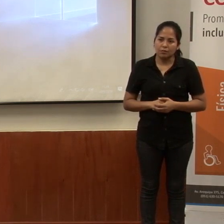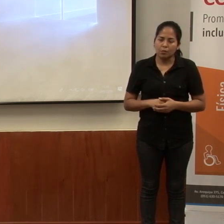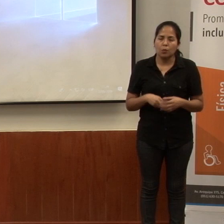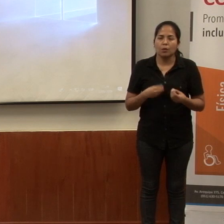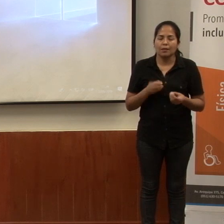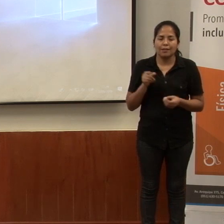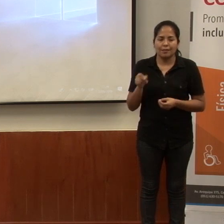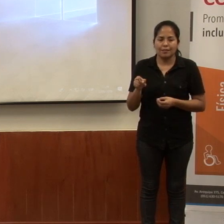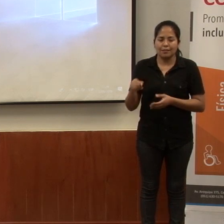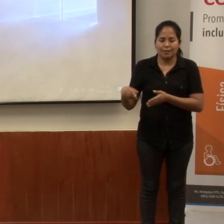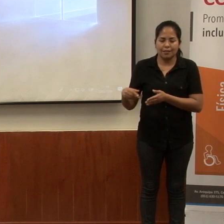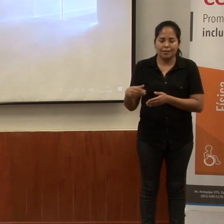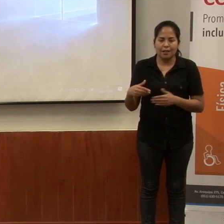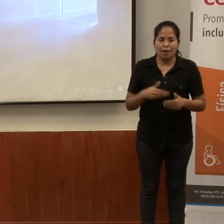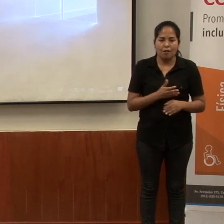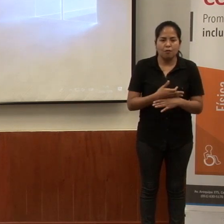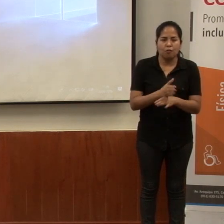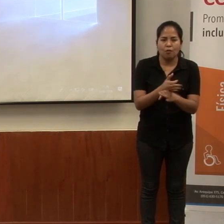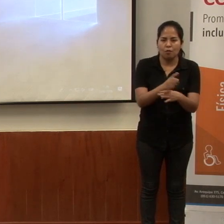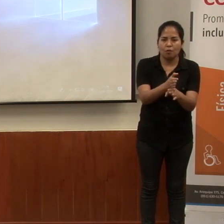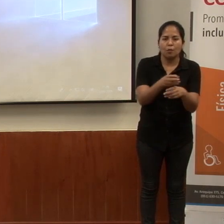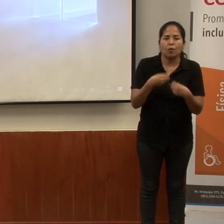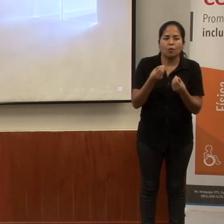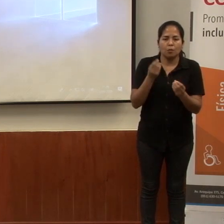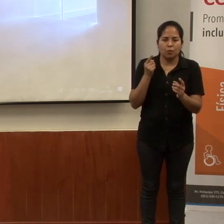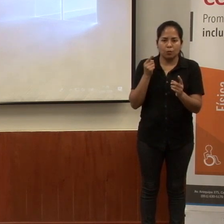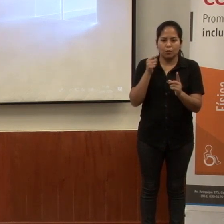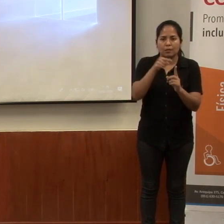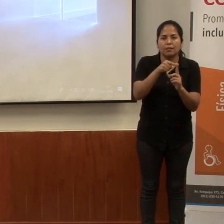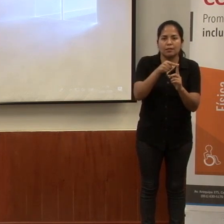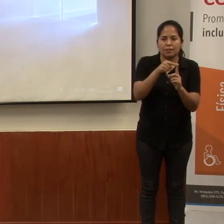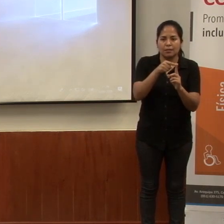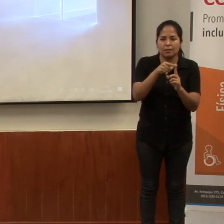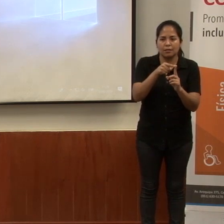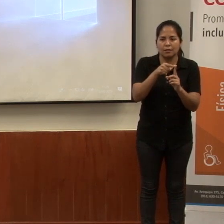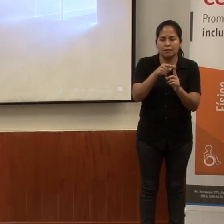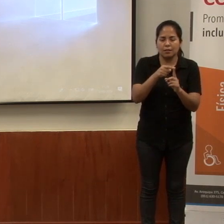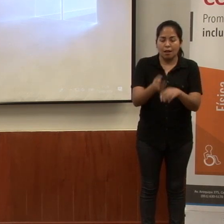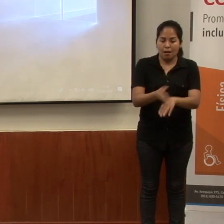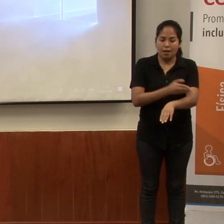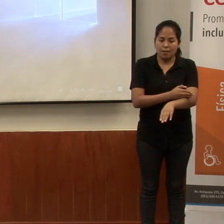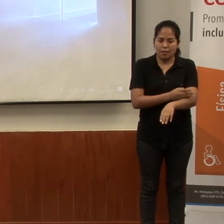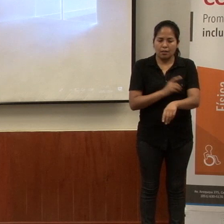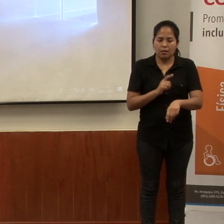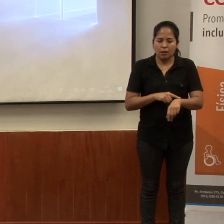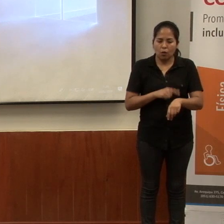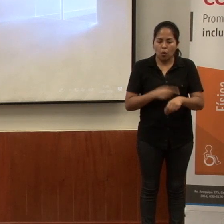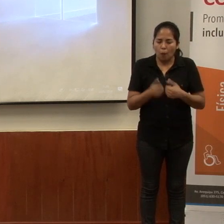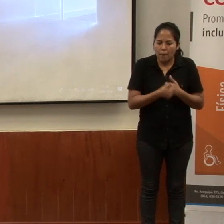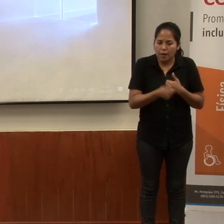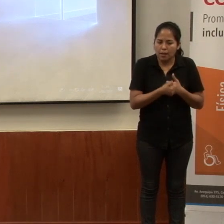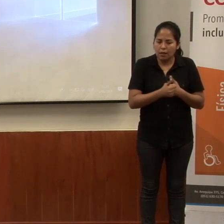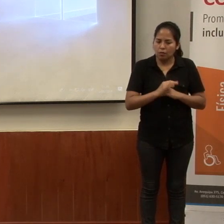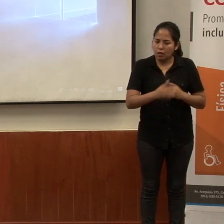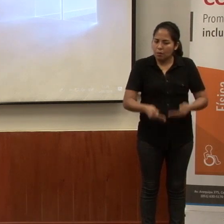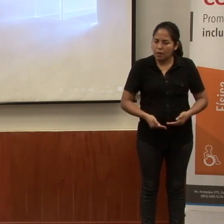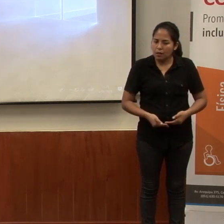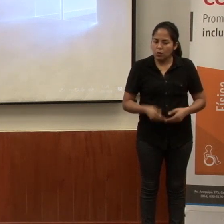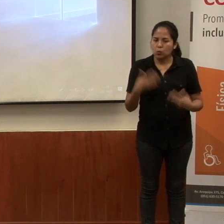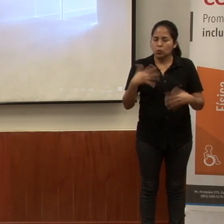es la forma, porque decimos, en líneas secuenciales, detecto riesgos, los intervengo,